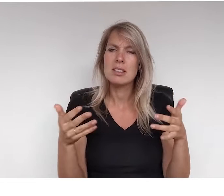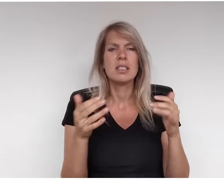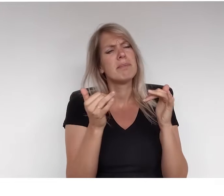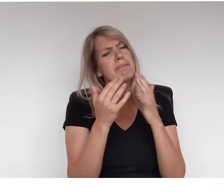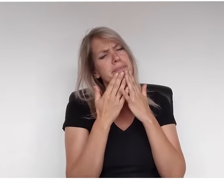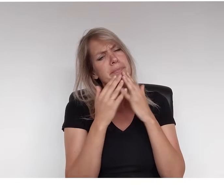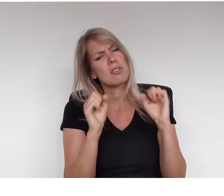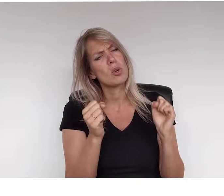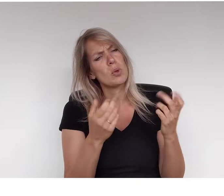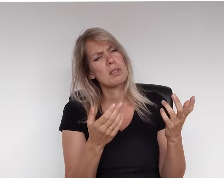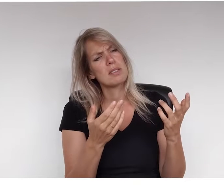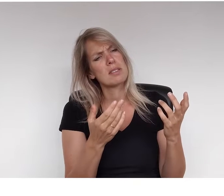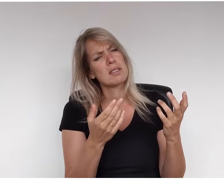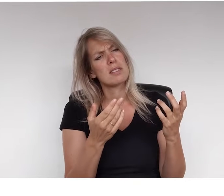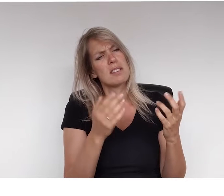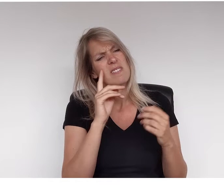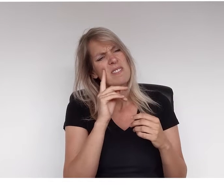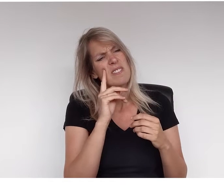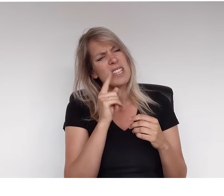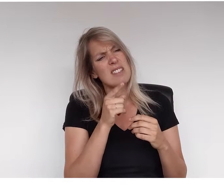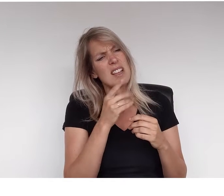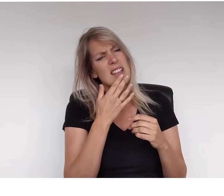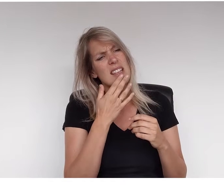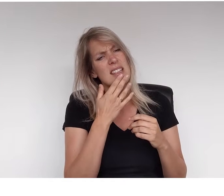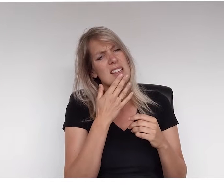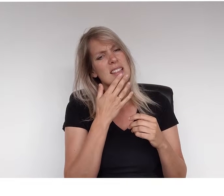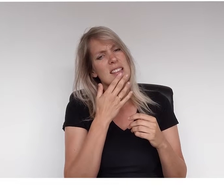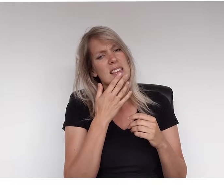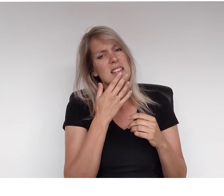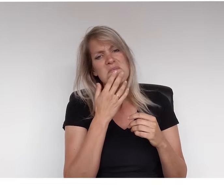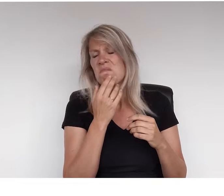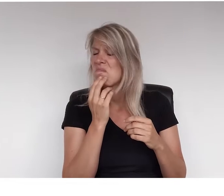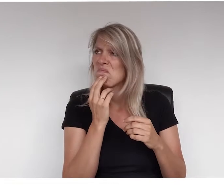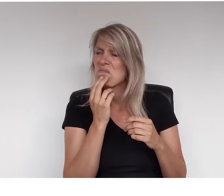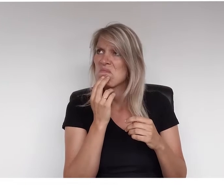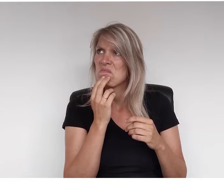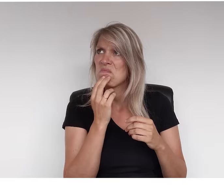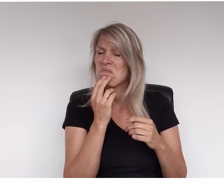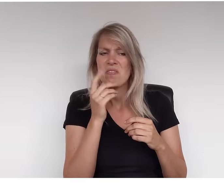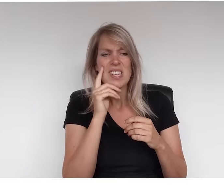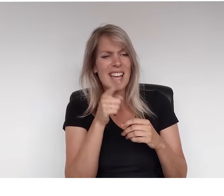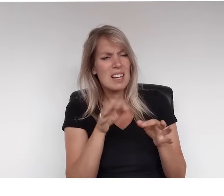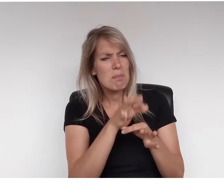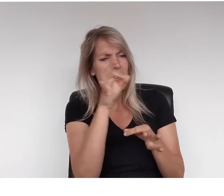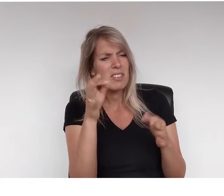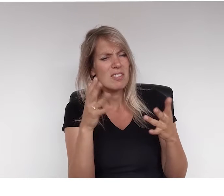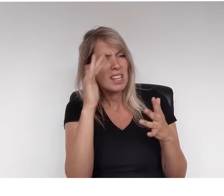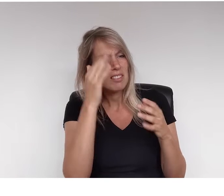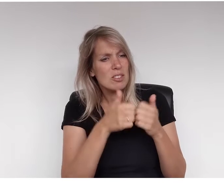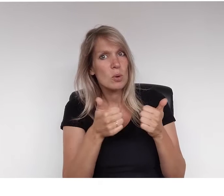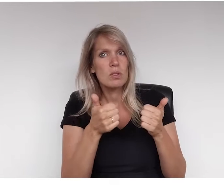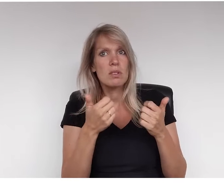zou kunnen. Weet jij... Nee, ik weet het eigenlijk niet. Weet jij een plant? Ik ken ze eigenlijk niet zo goed.